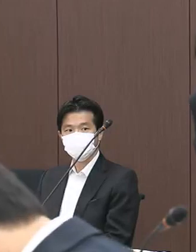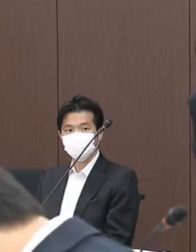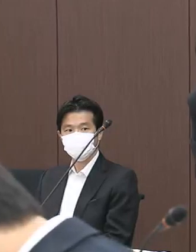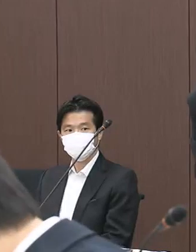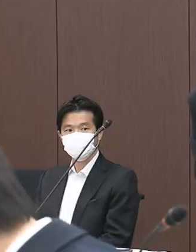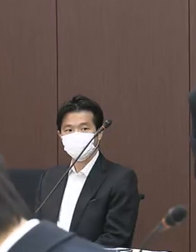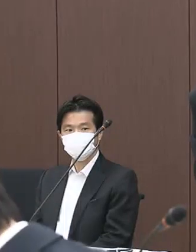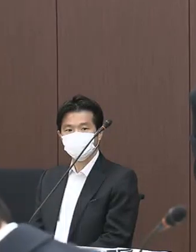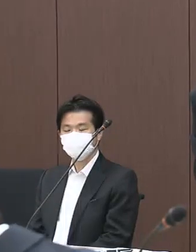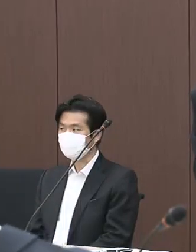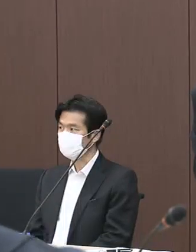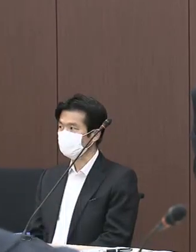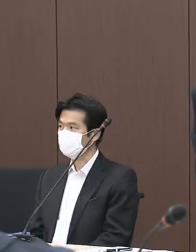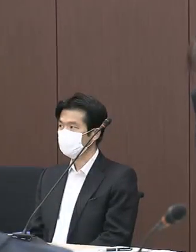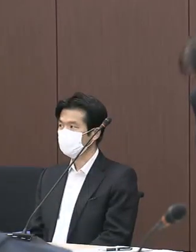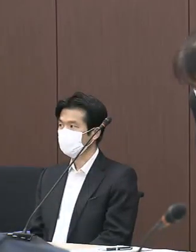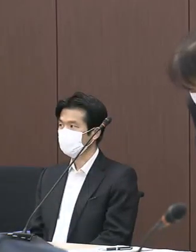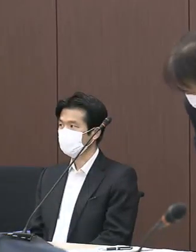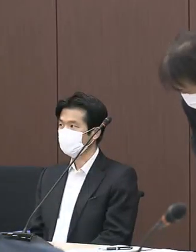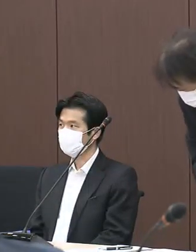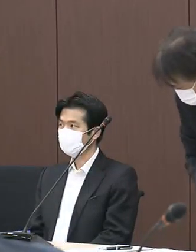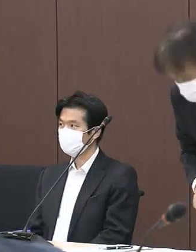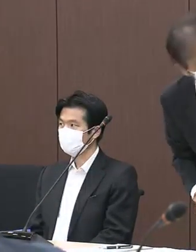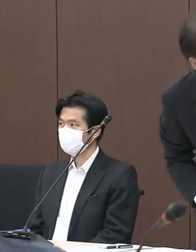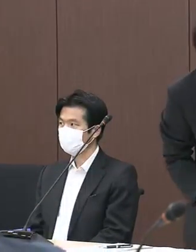18人でございます。